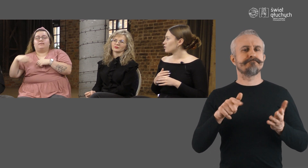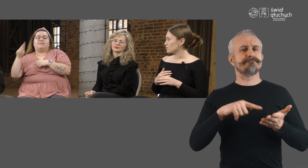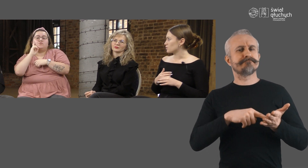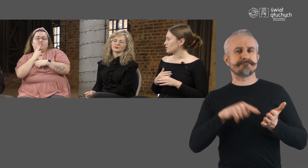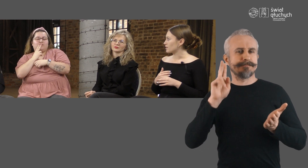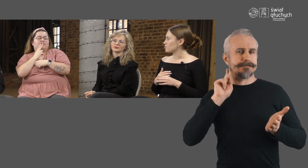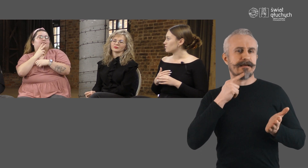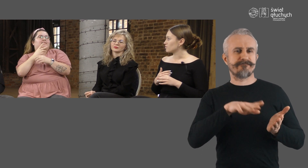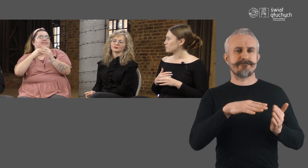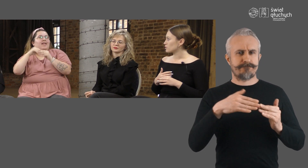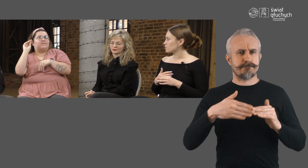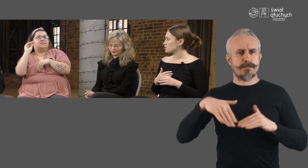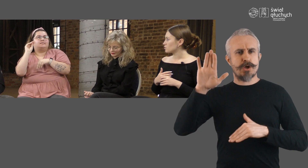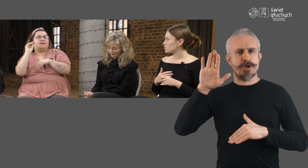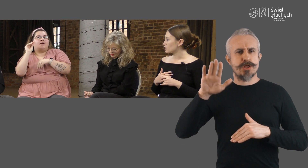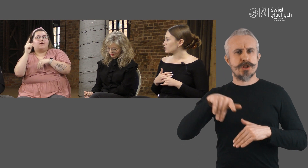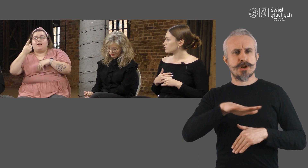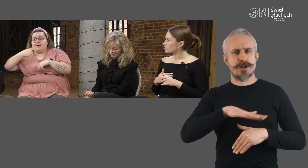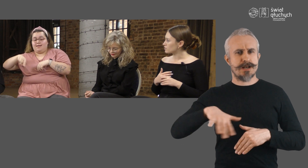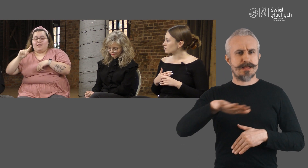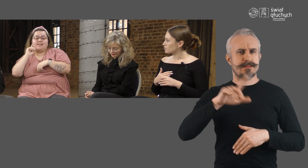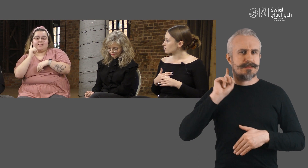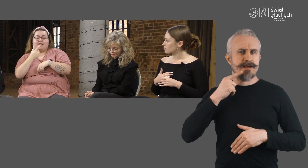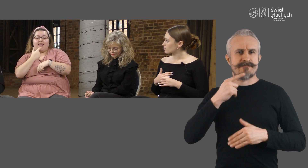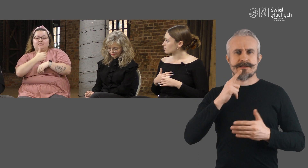O co chodzi tutaj? My w środowisku głuchych,